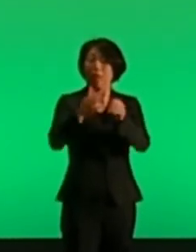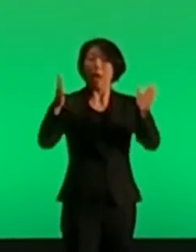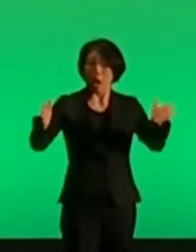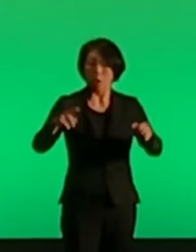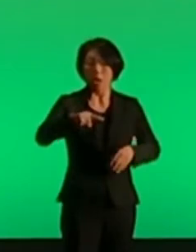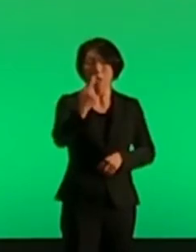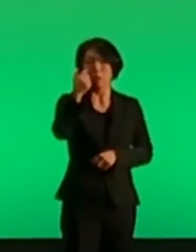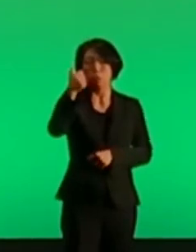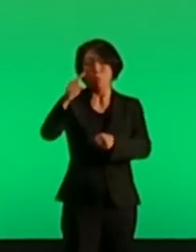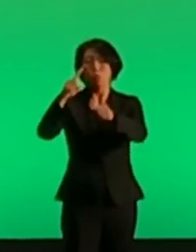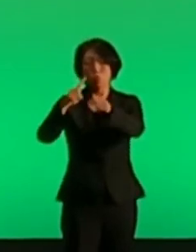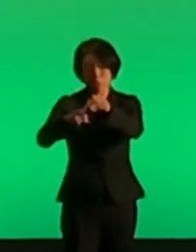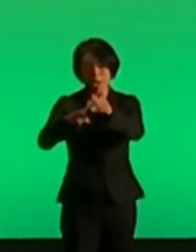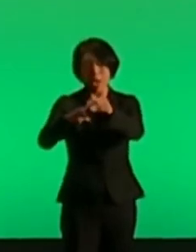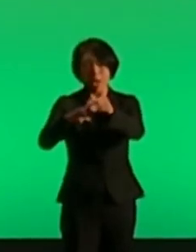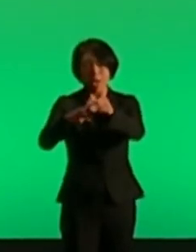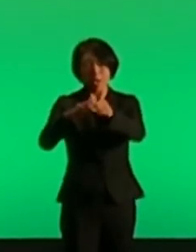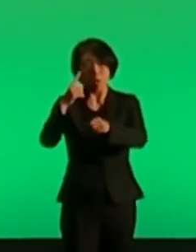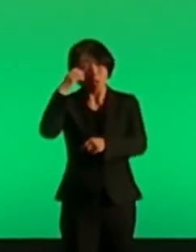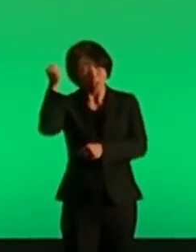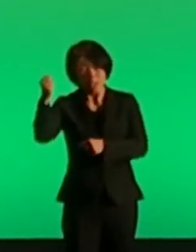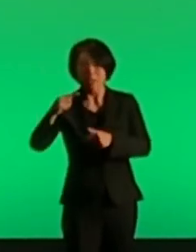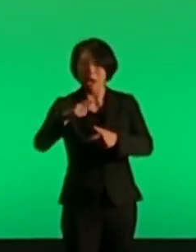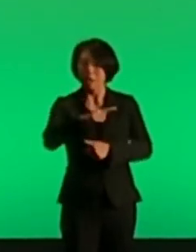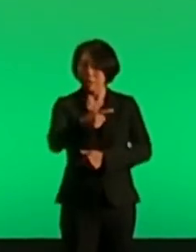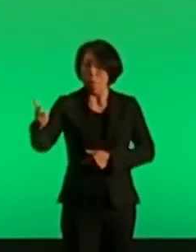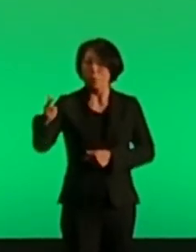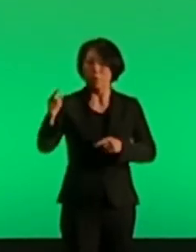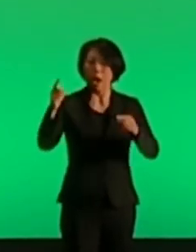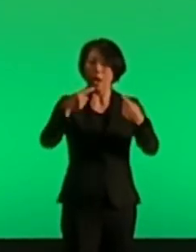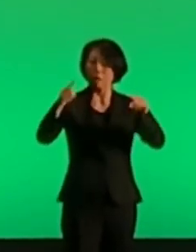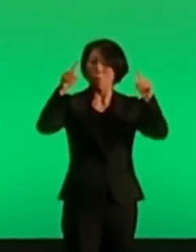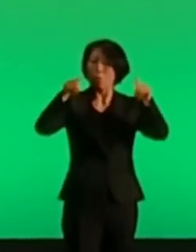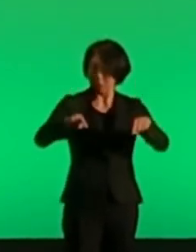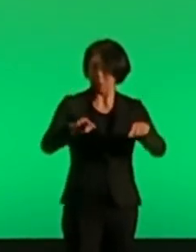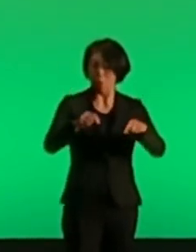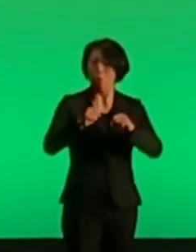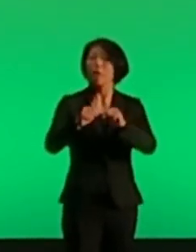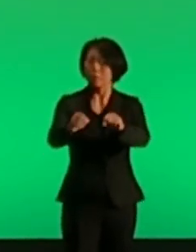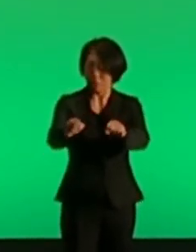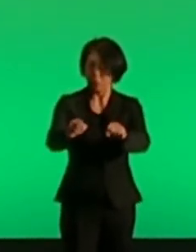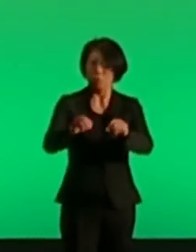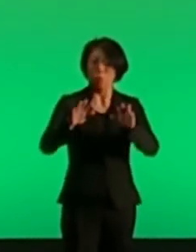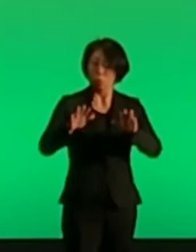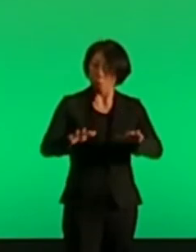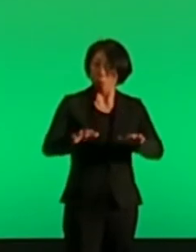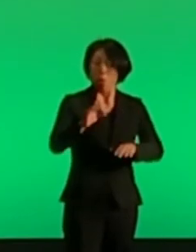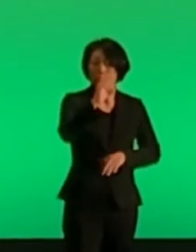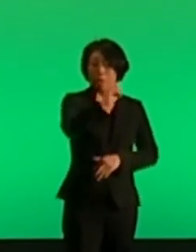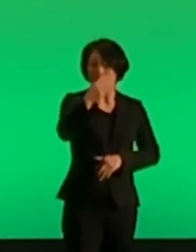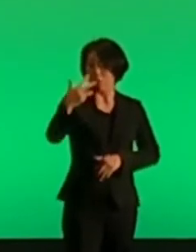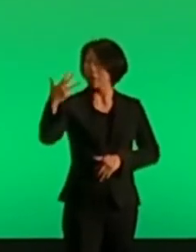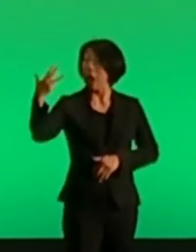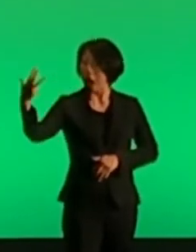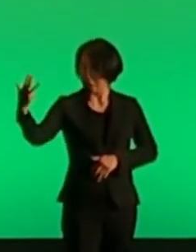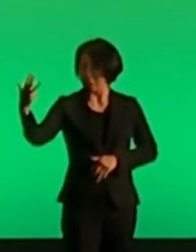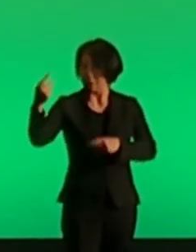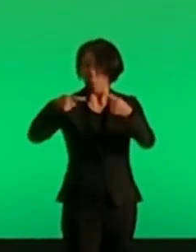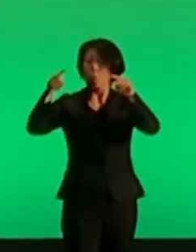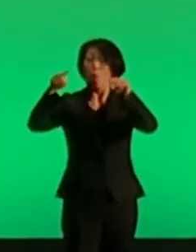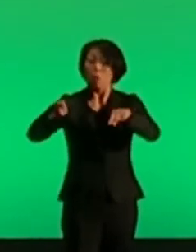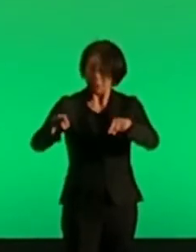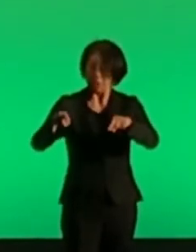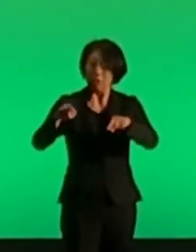150年を期したいろんな催しを行っていますけれども、この078への参加